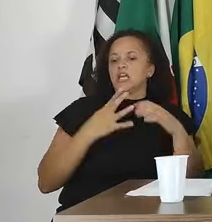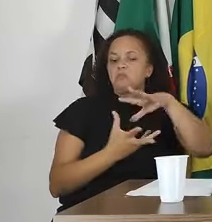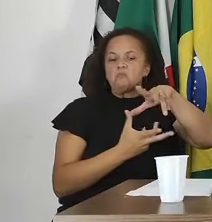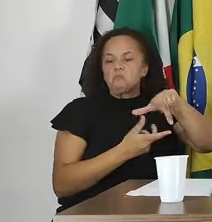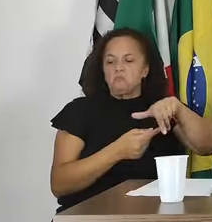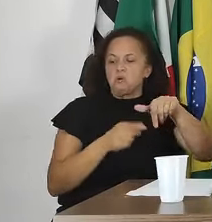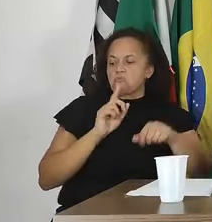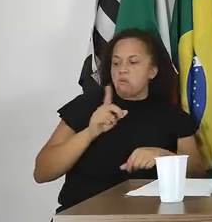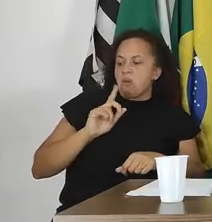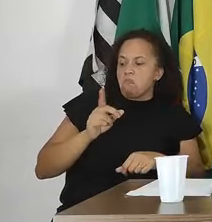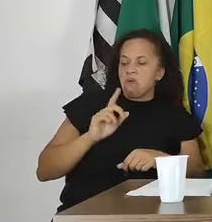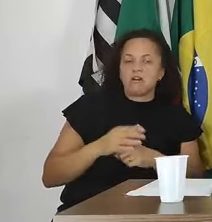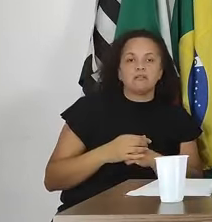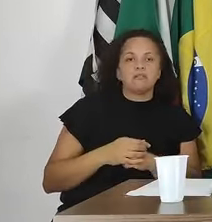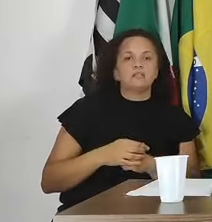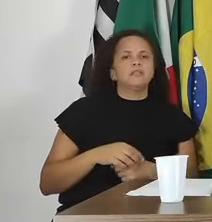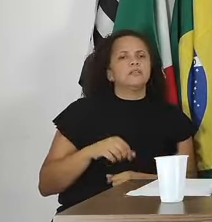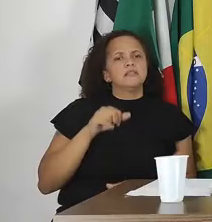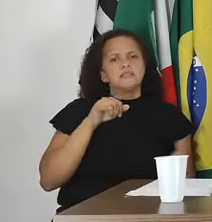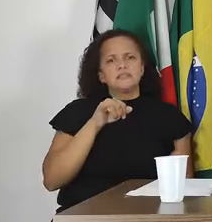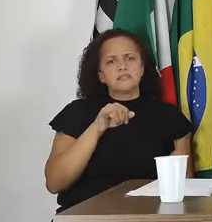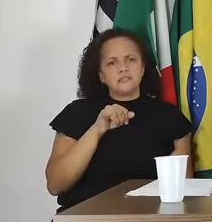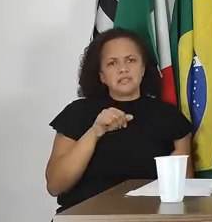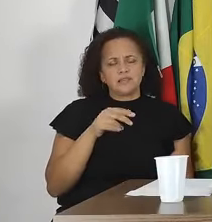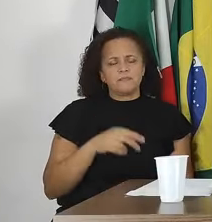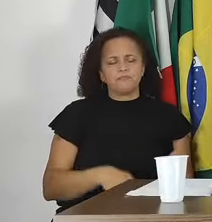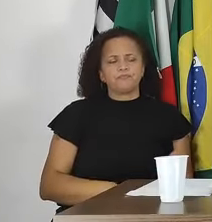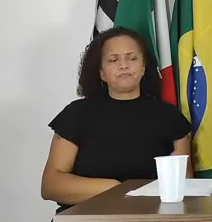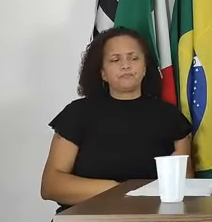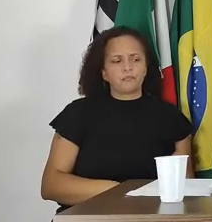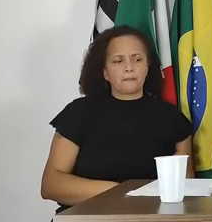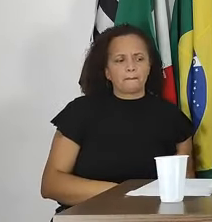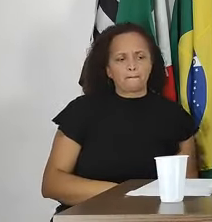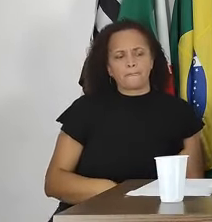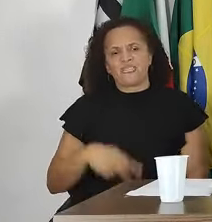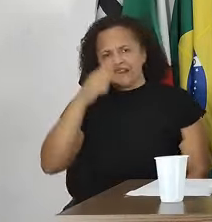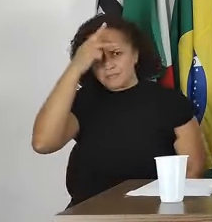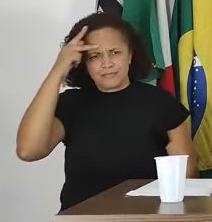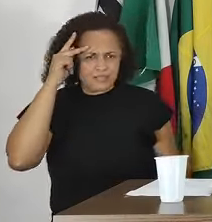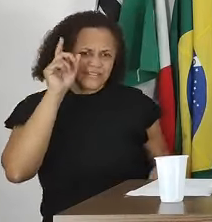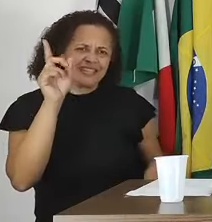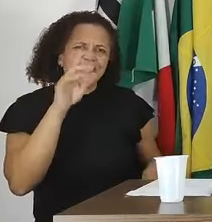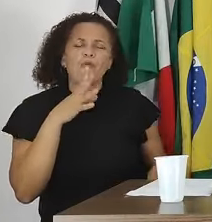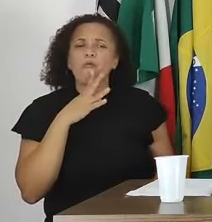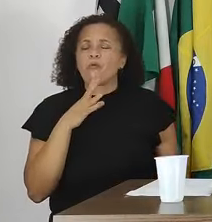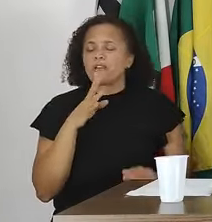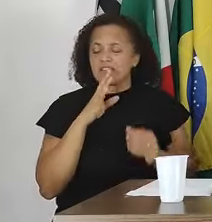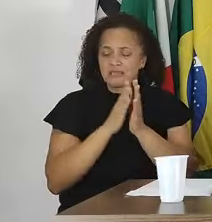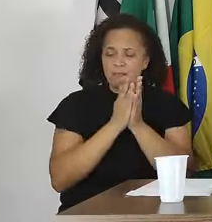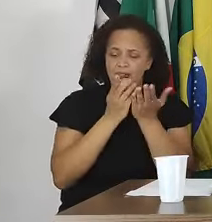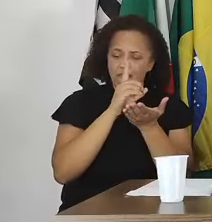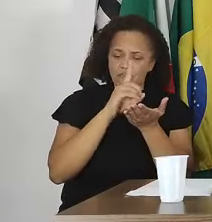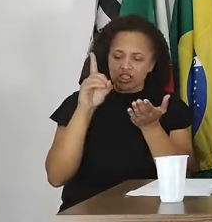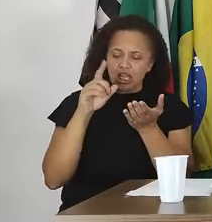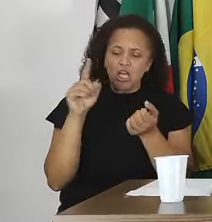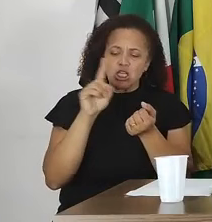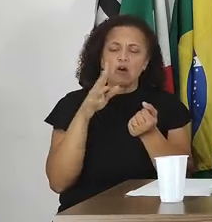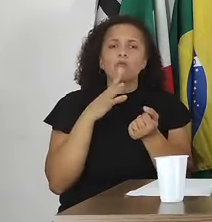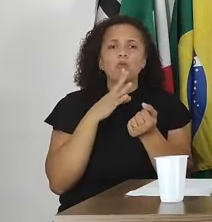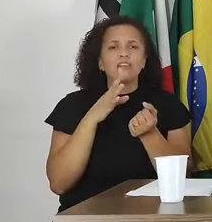julgado por vós, né, pelos que não tenham a palavra de Deus, não está de acordo com o